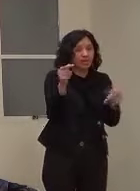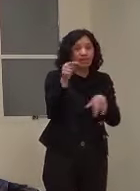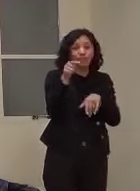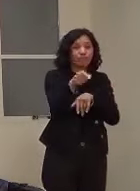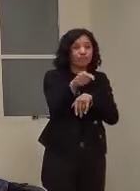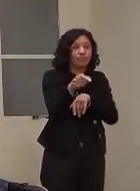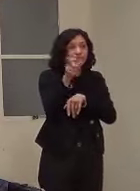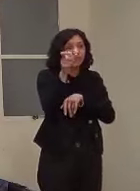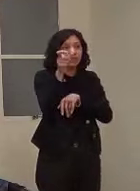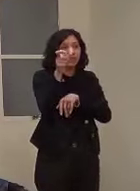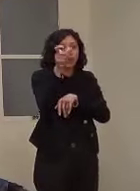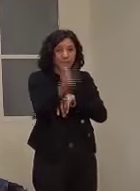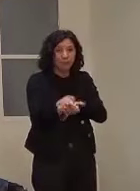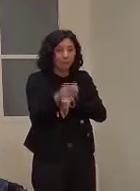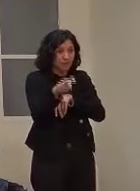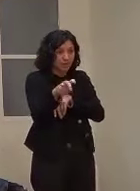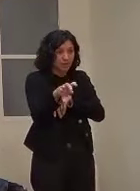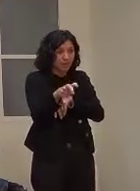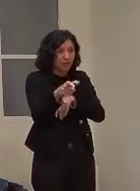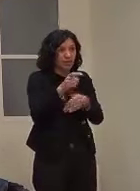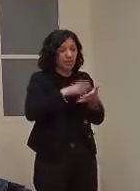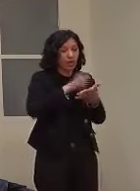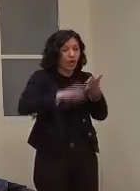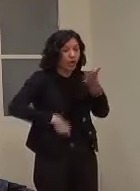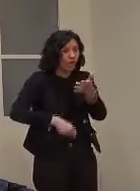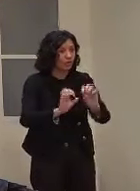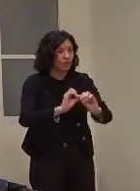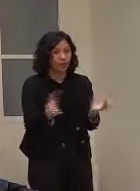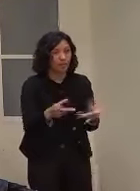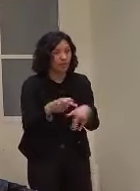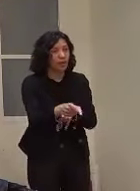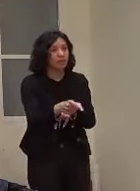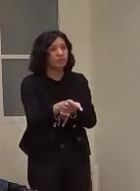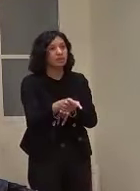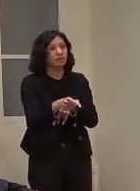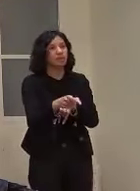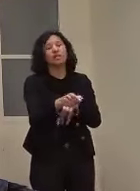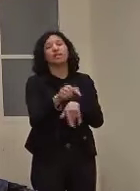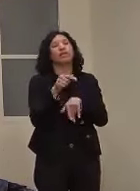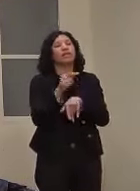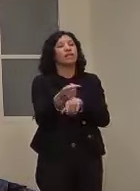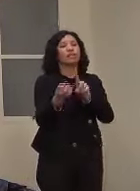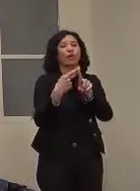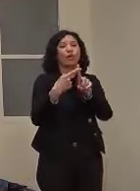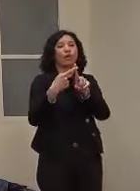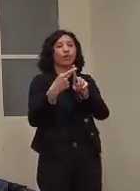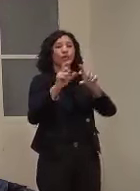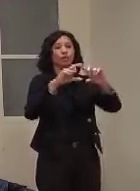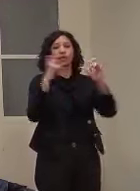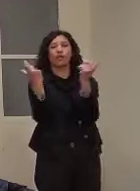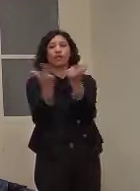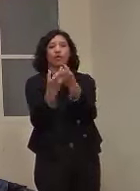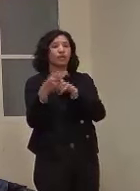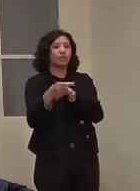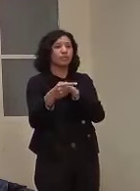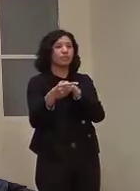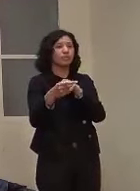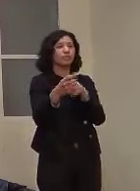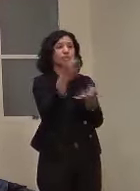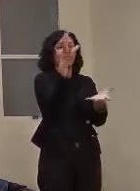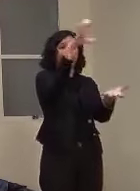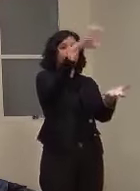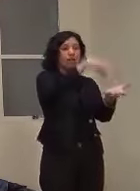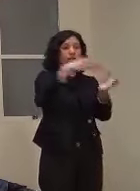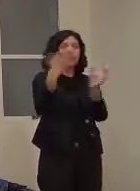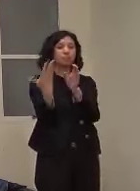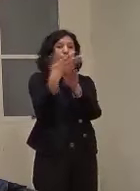quienes los que tienen los contactos precarios que están en mayor contacto con los ciudadanos que se acercan al organismo